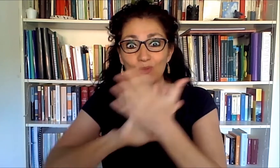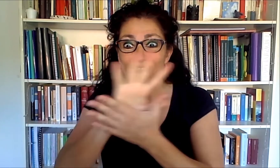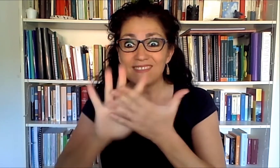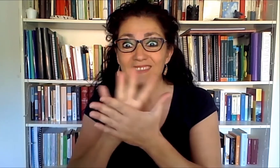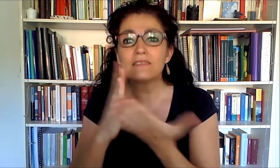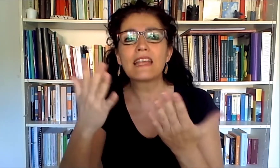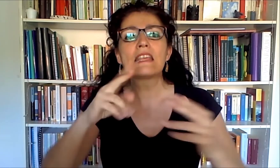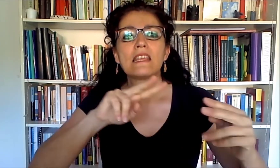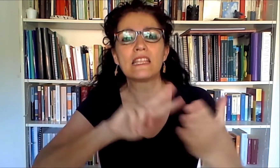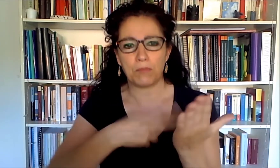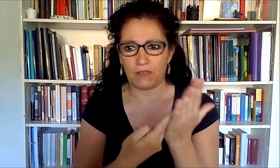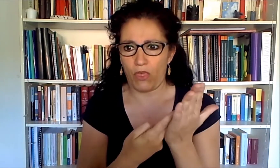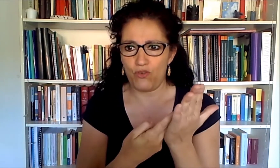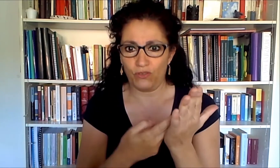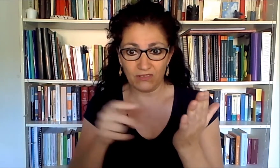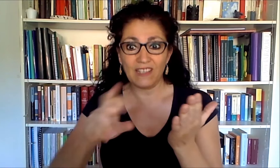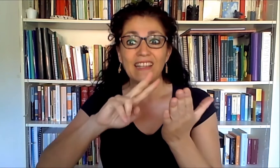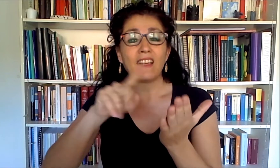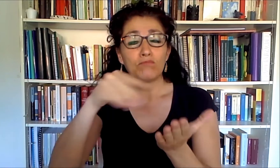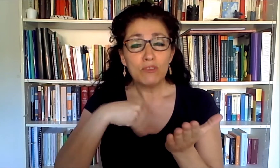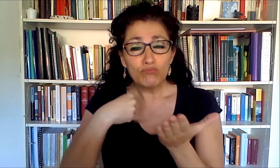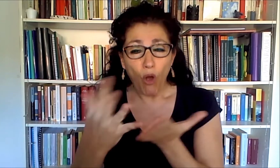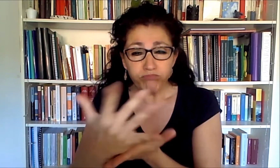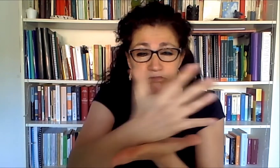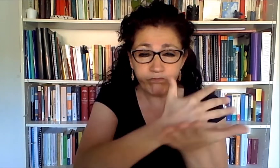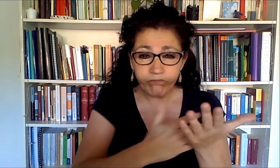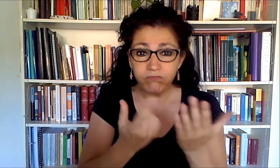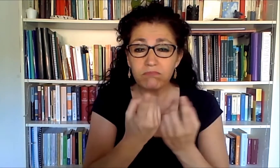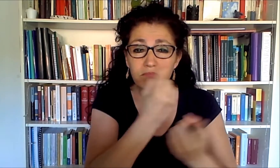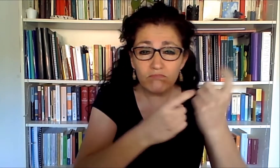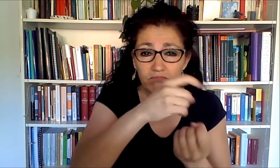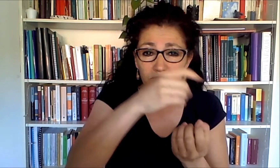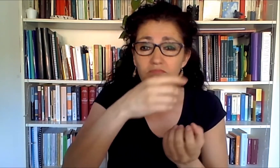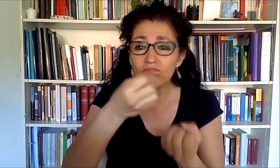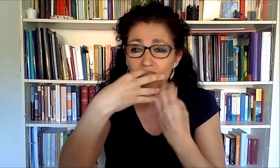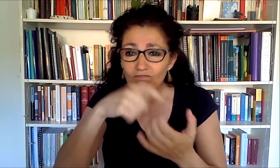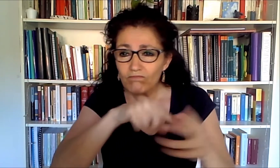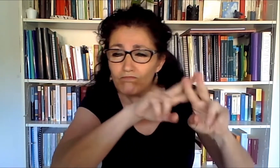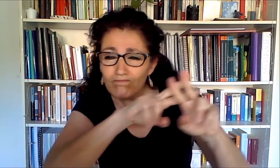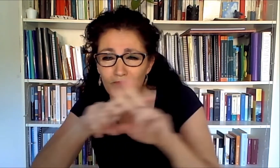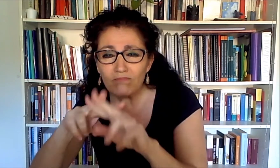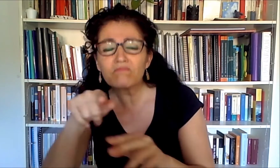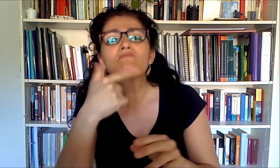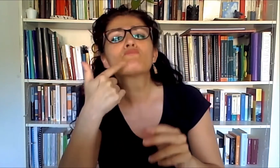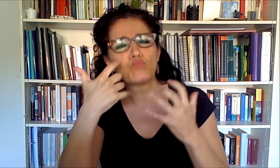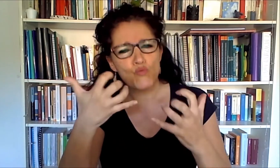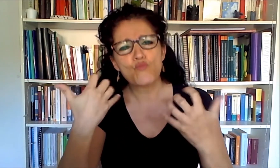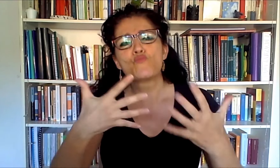A la luz de las respuestas obtenidas, si bien se ha avanzado exponencialmente la cantidad y calidad de los servicios,